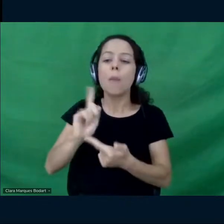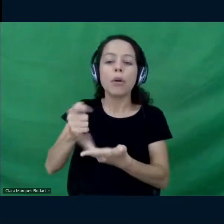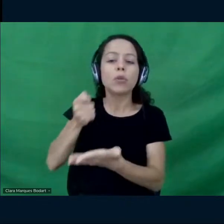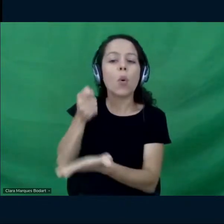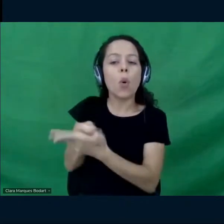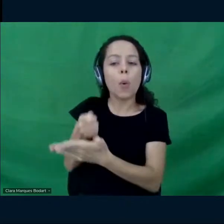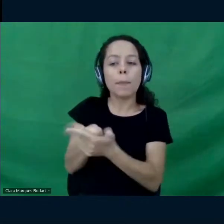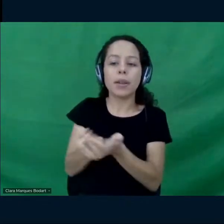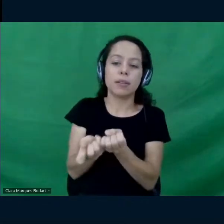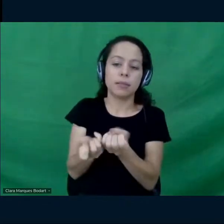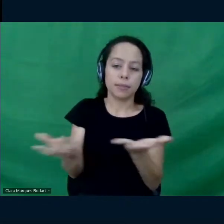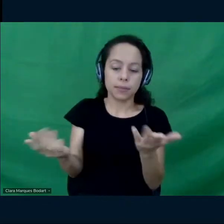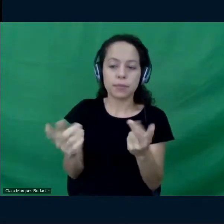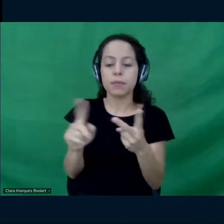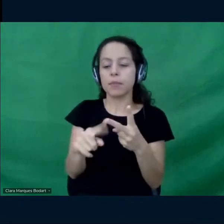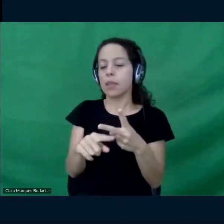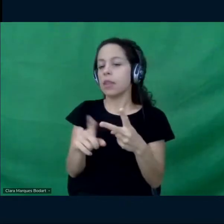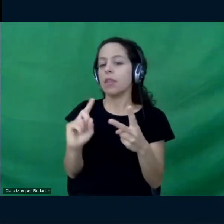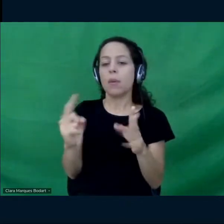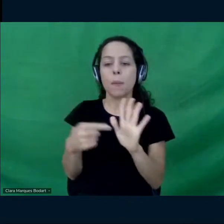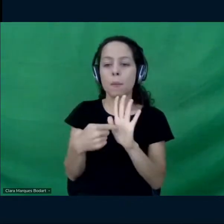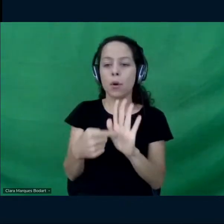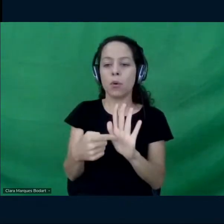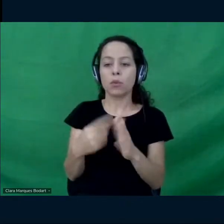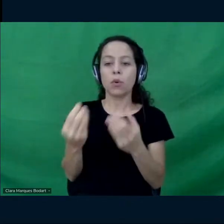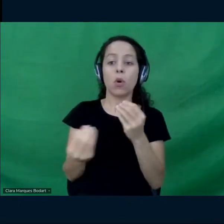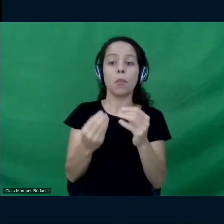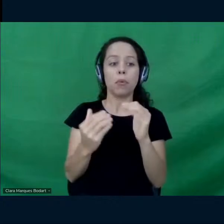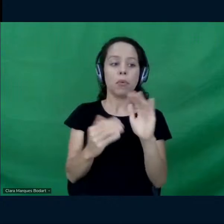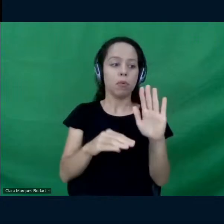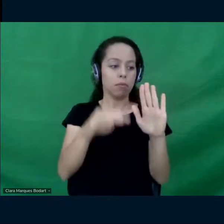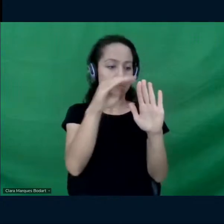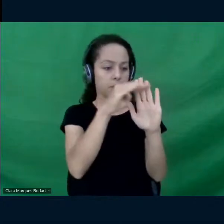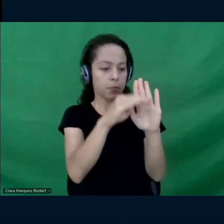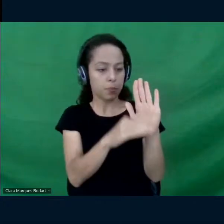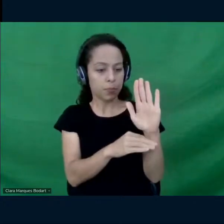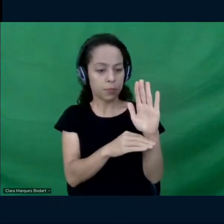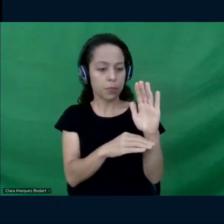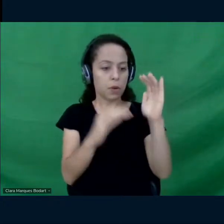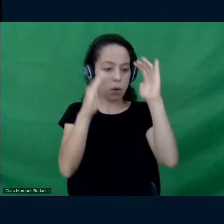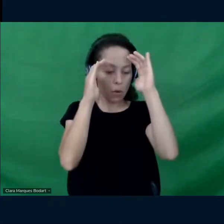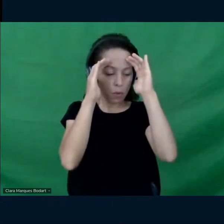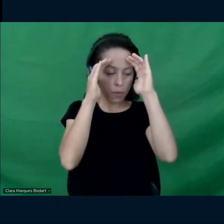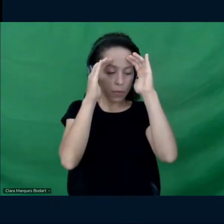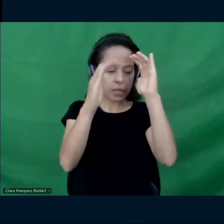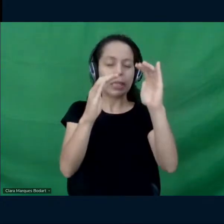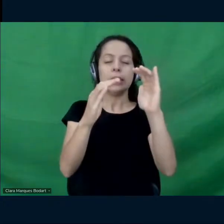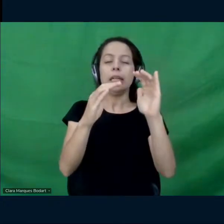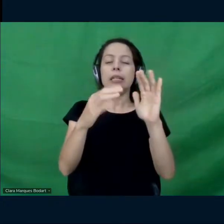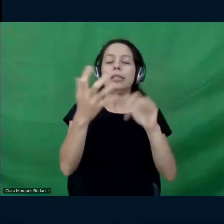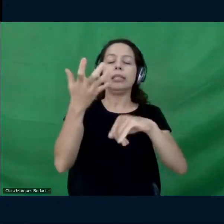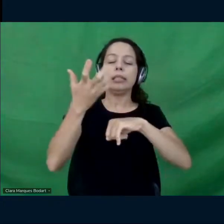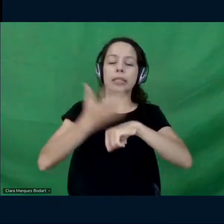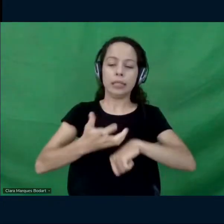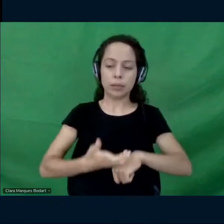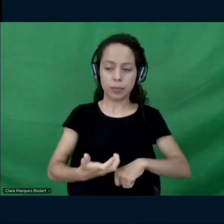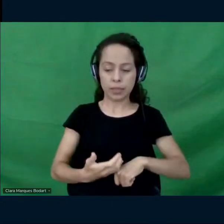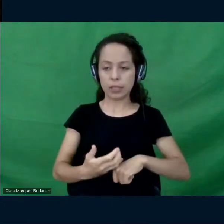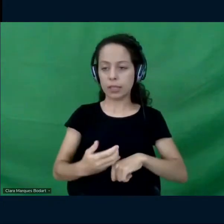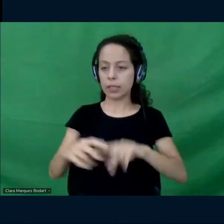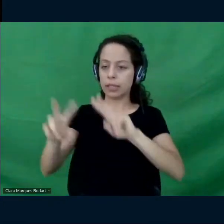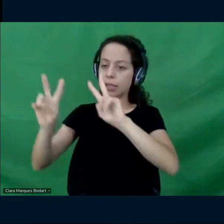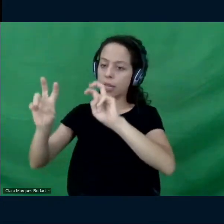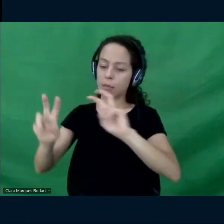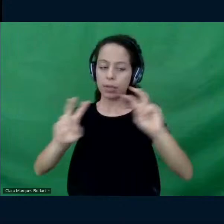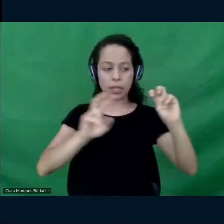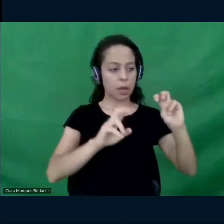oferta, não falava em romper com a hierarquia que existe entre as disciplinas, entre as áreas de humanas e ciências